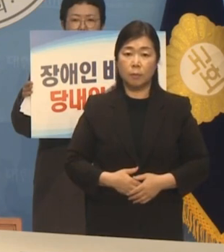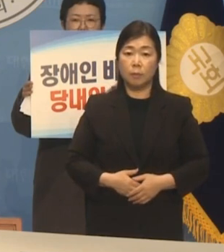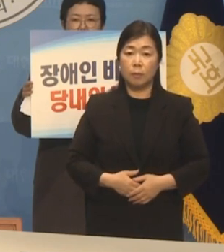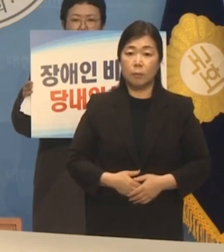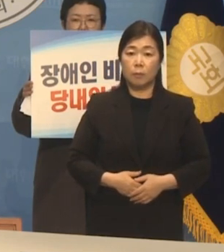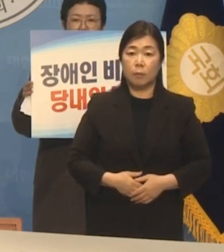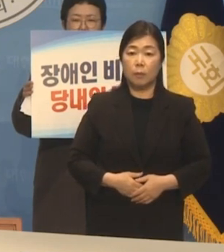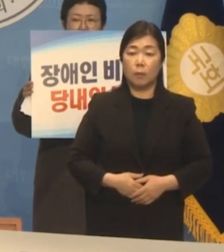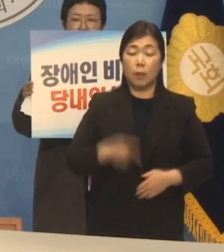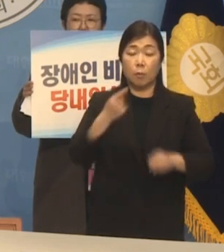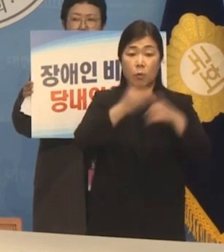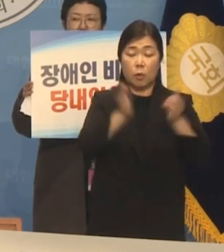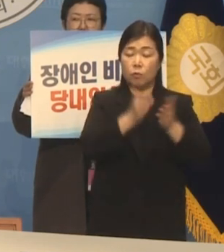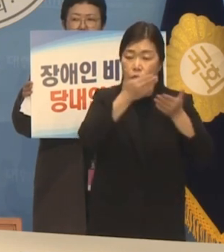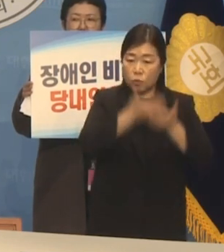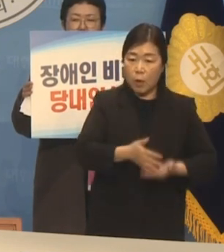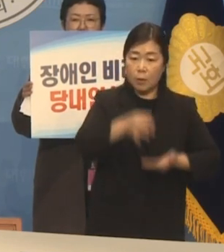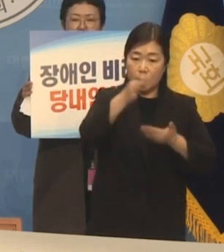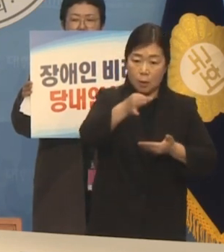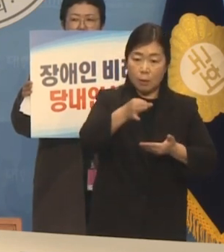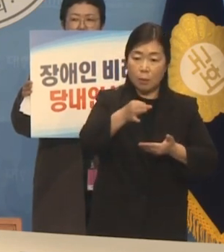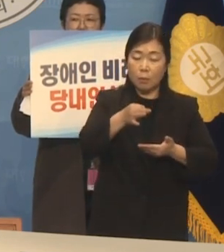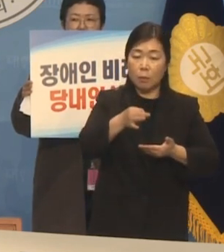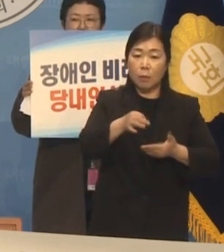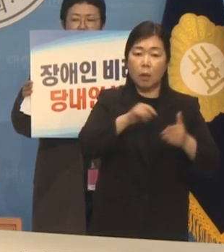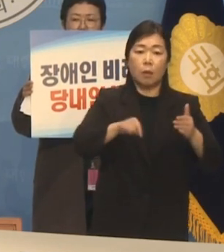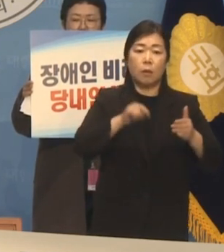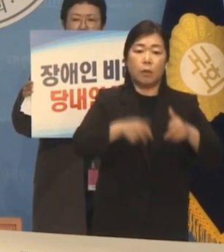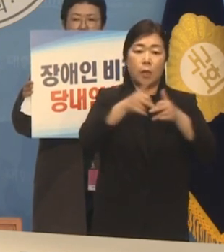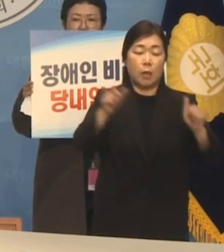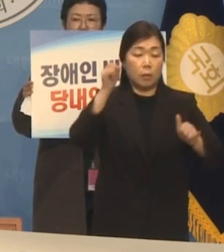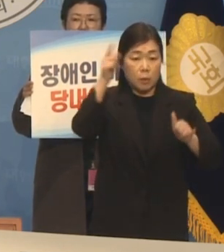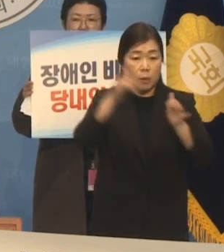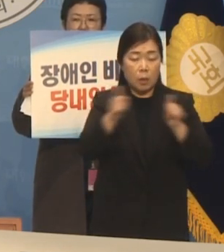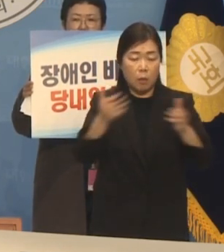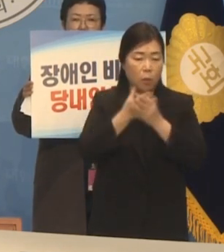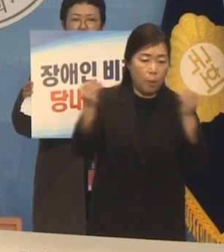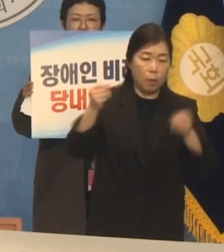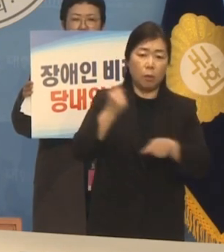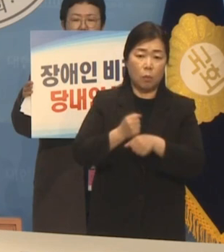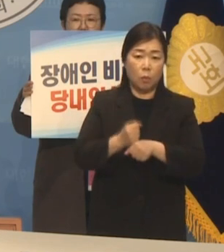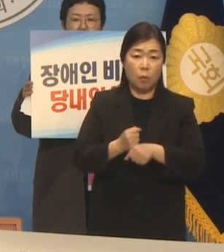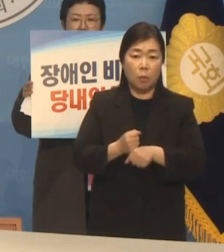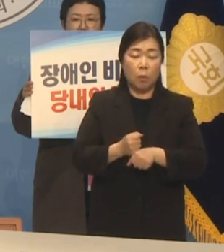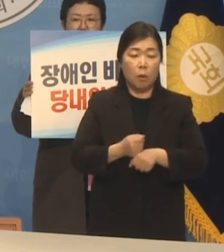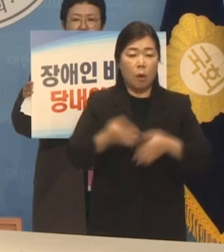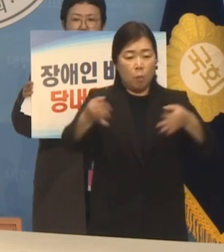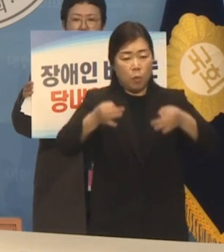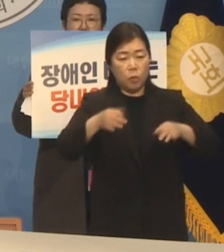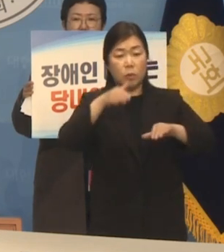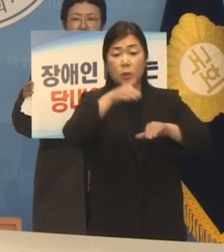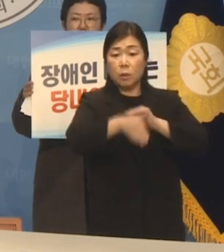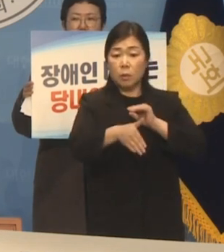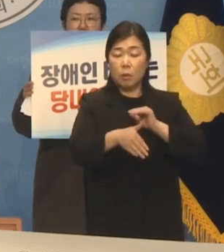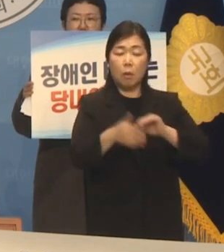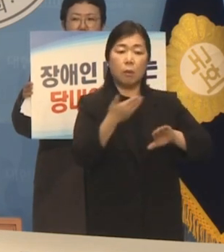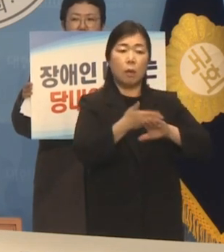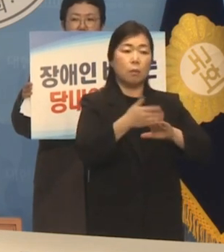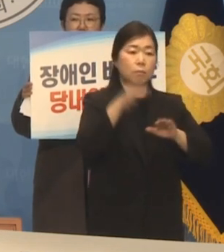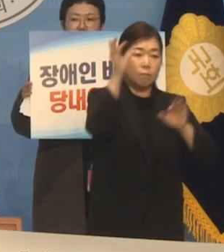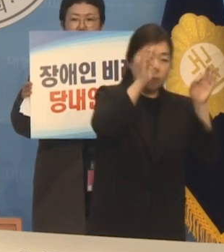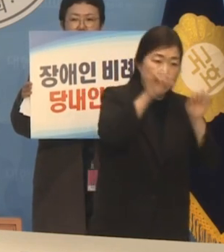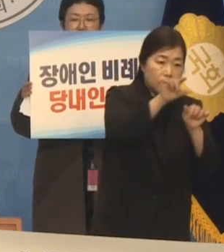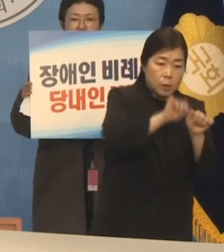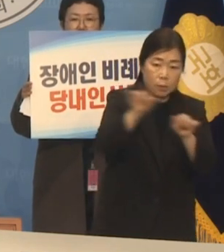이처럼 당의 주요한 자산인 당내 장애인 인재를 외한 채 보여주기식으로 외부인